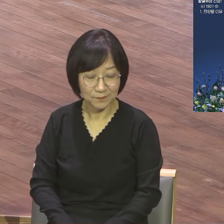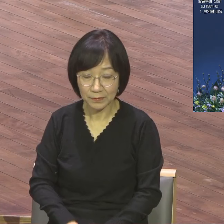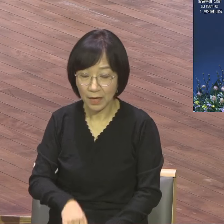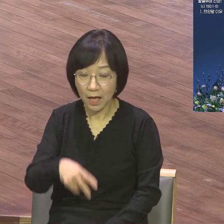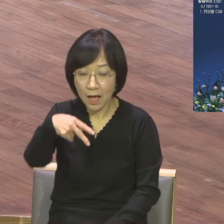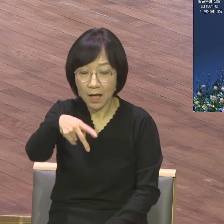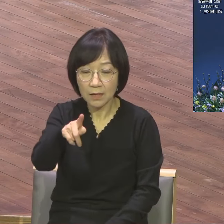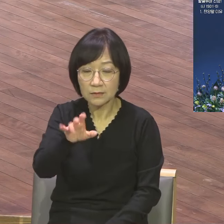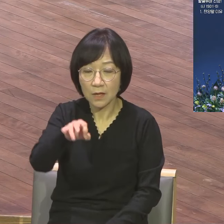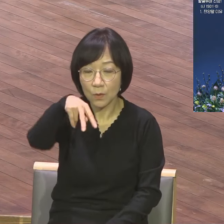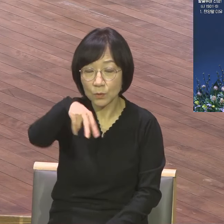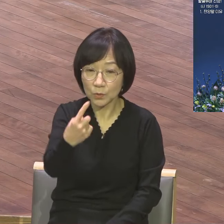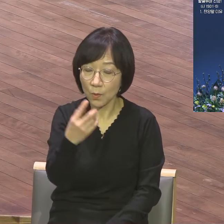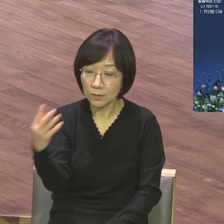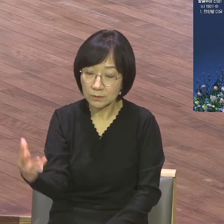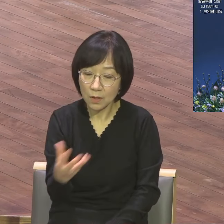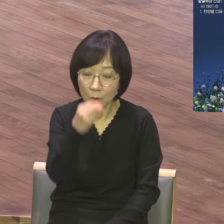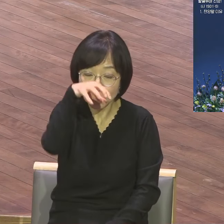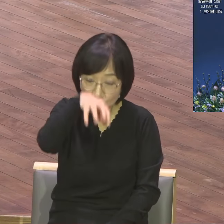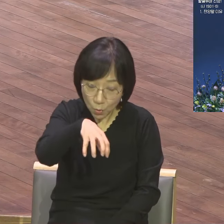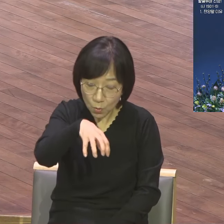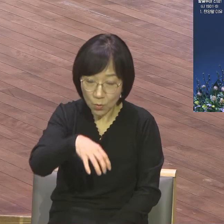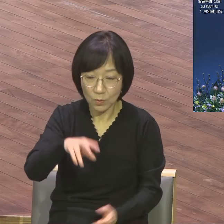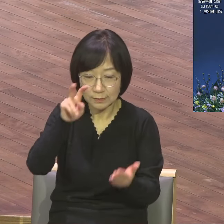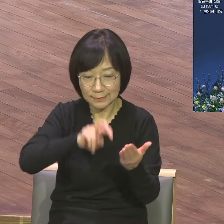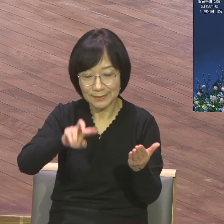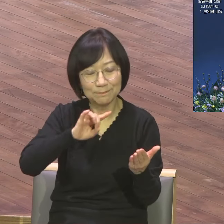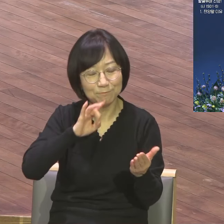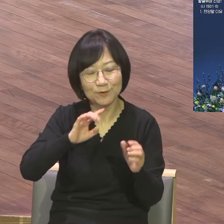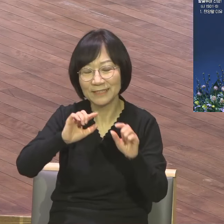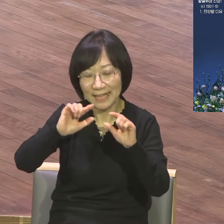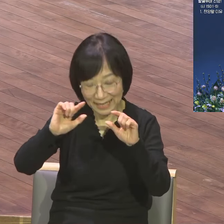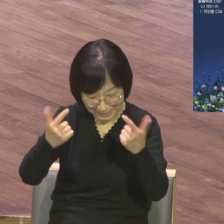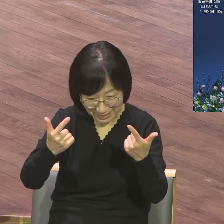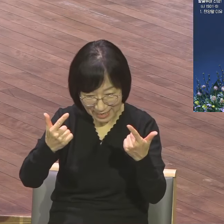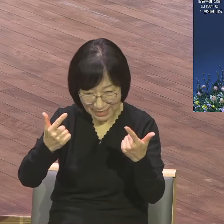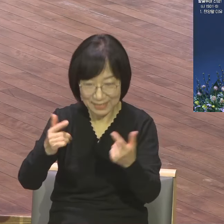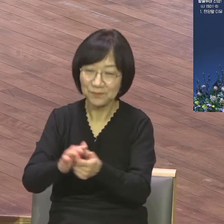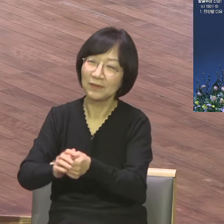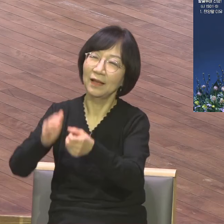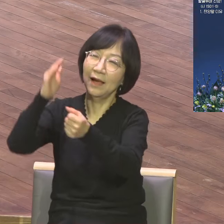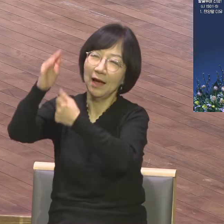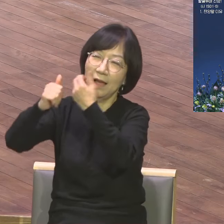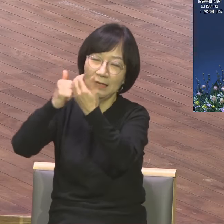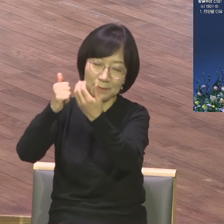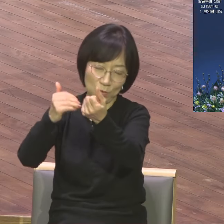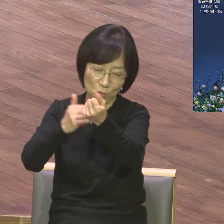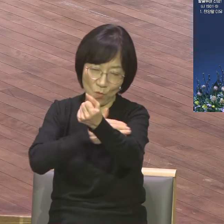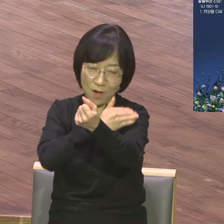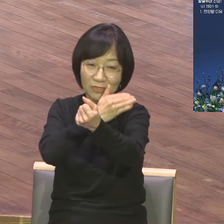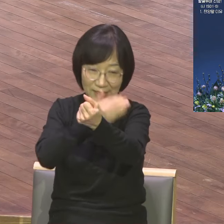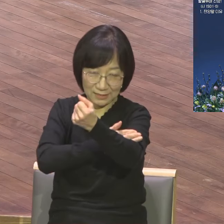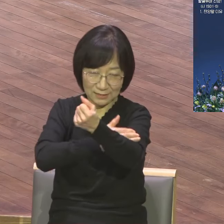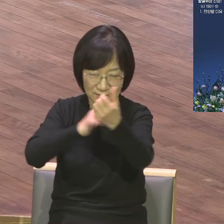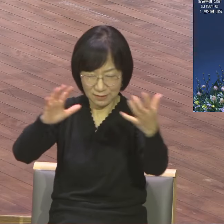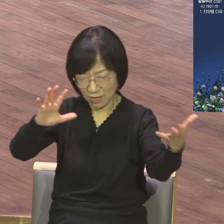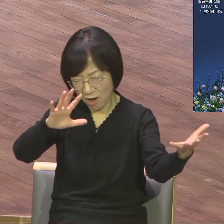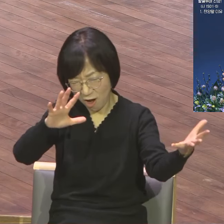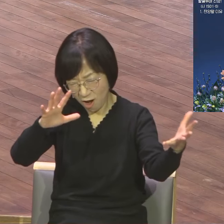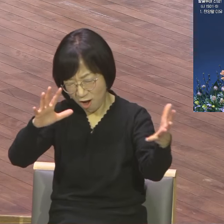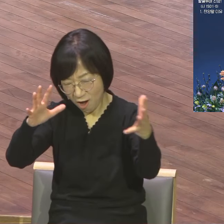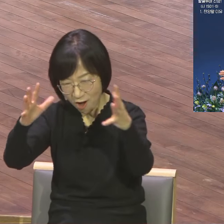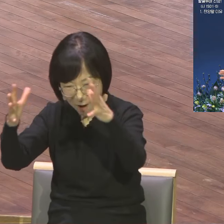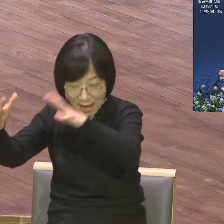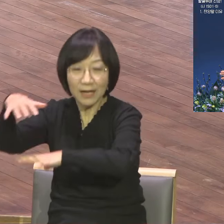뿐만 아니라 하나님의 권능의 궁창에서 찬양하라 그렇게 말씀하고 이 세상이 어디에나